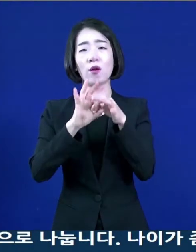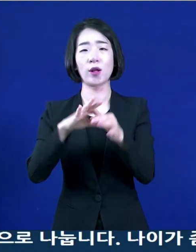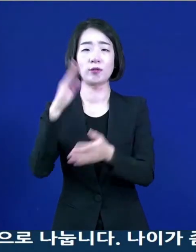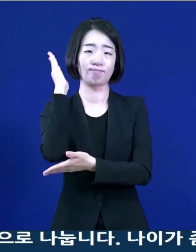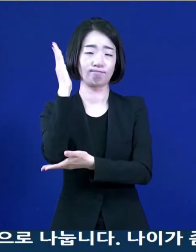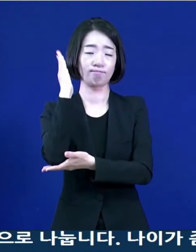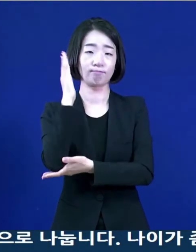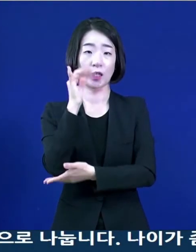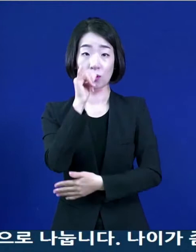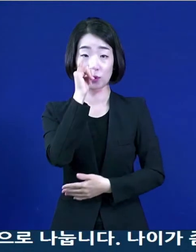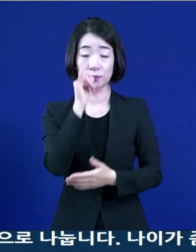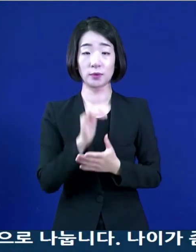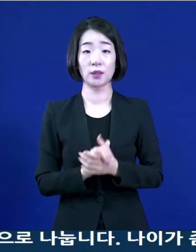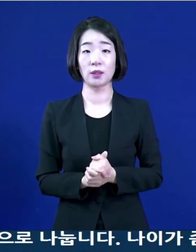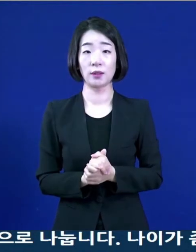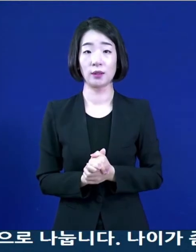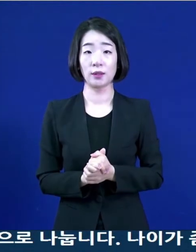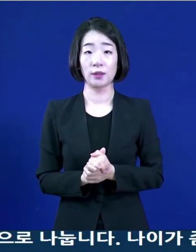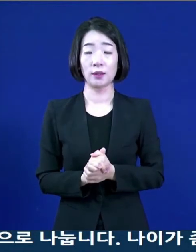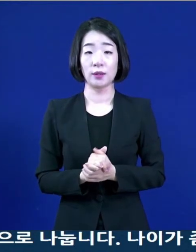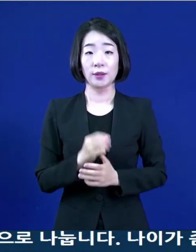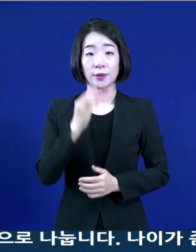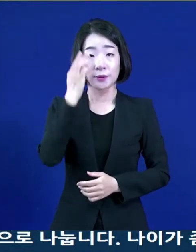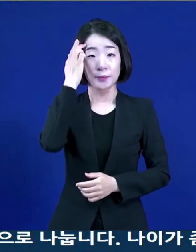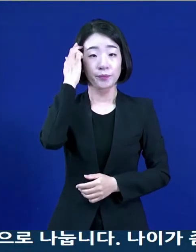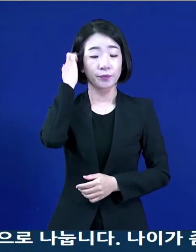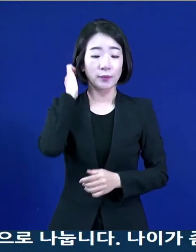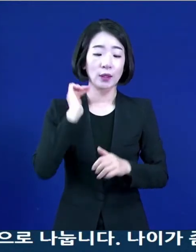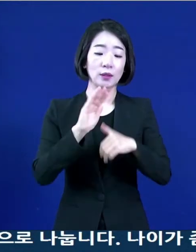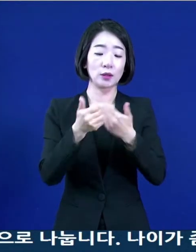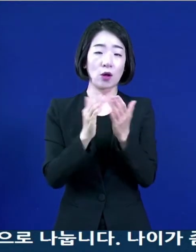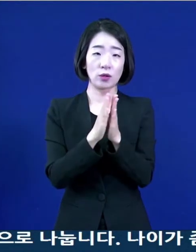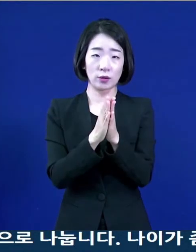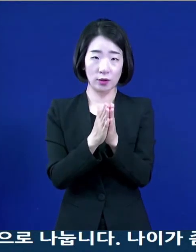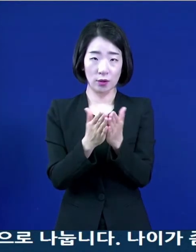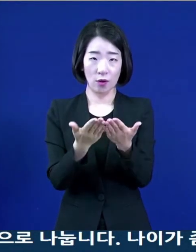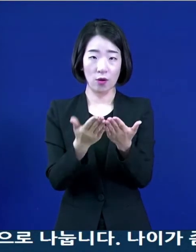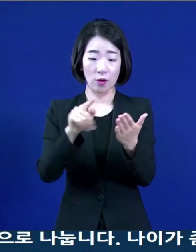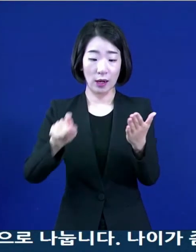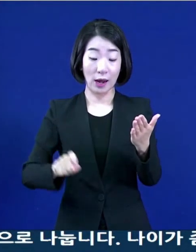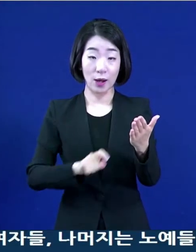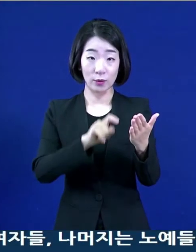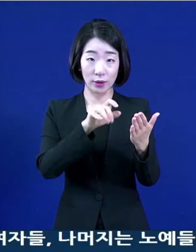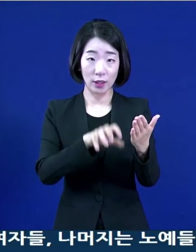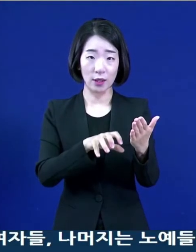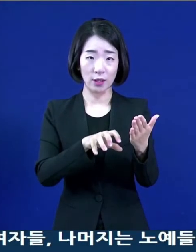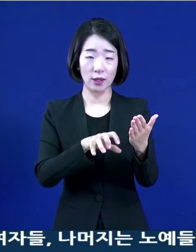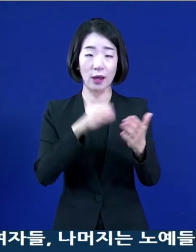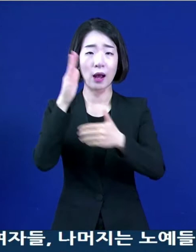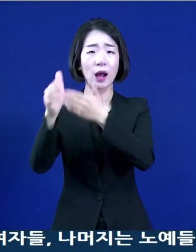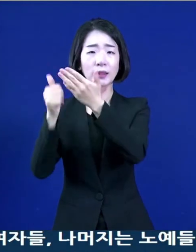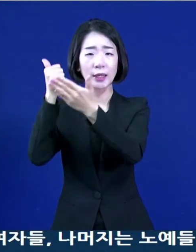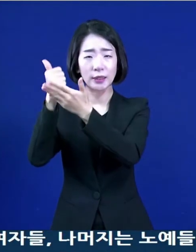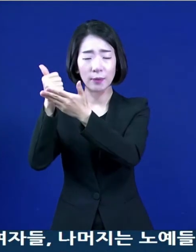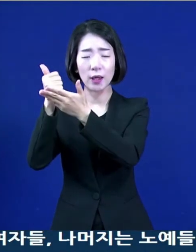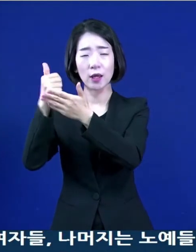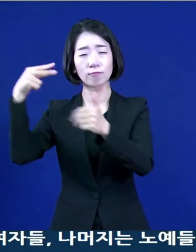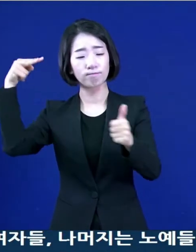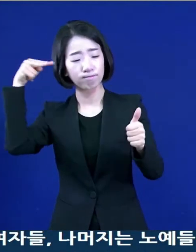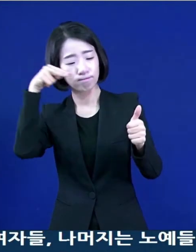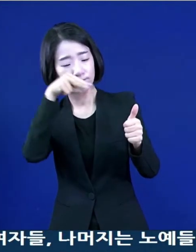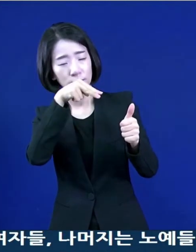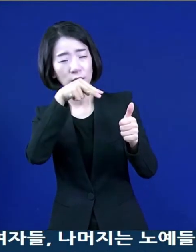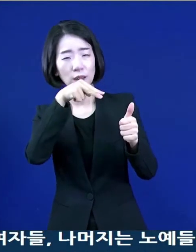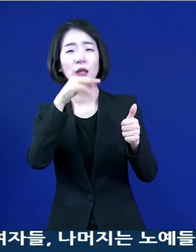굉장히 발전된 책이죠. 얼마나 성경 가운데 이 세상을 보는 이 엄청난 하나님의 시각이 있었는지